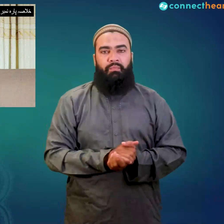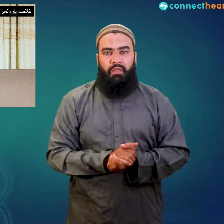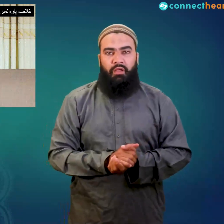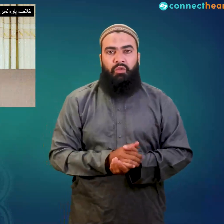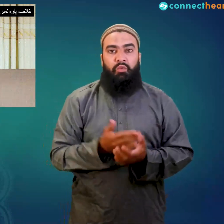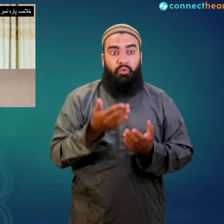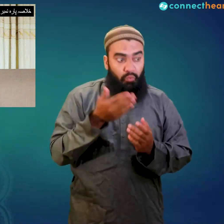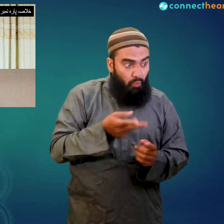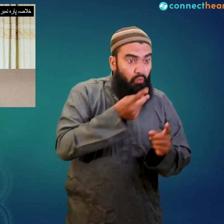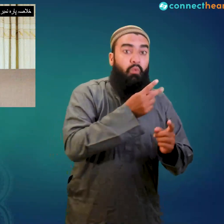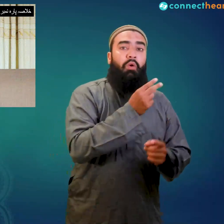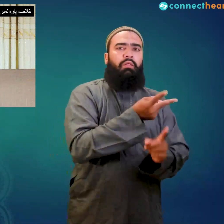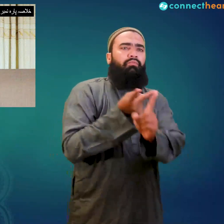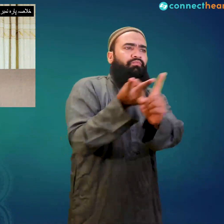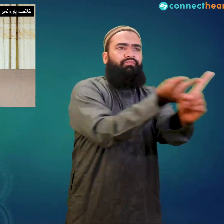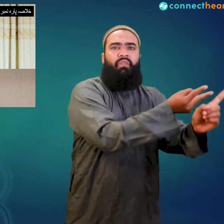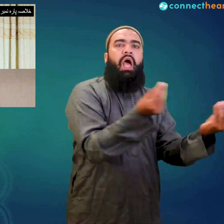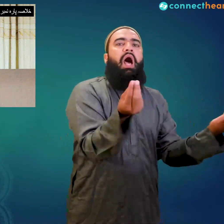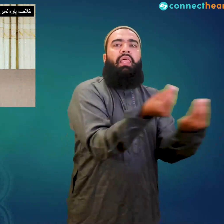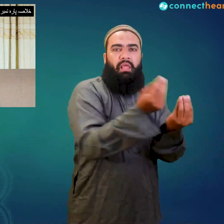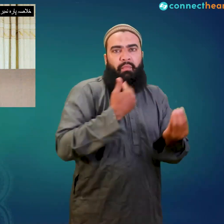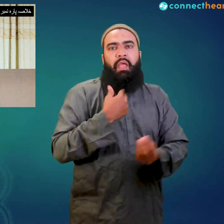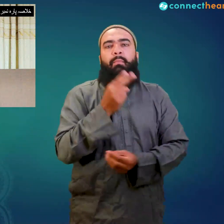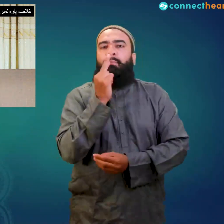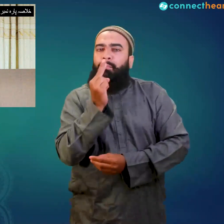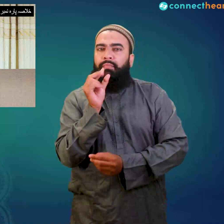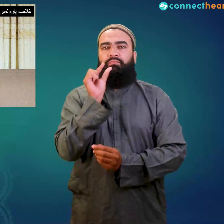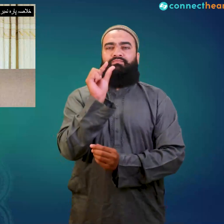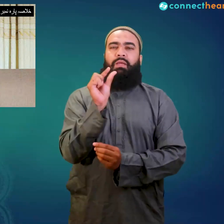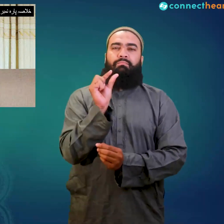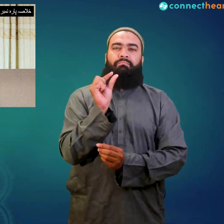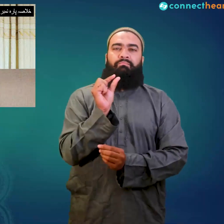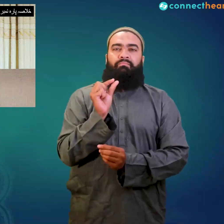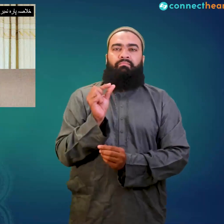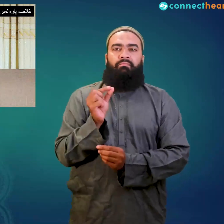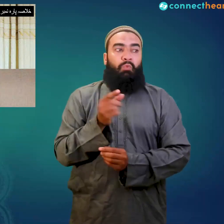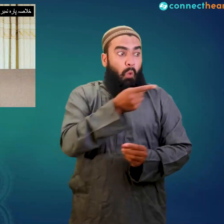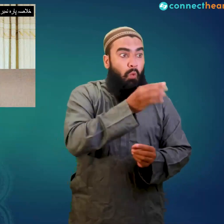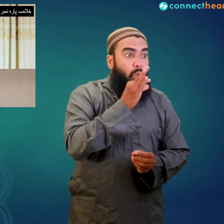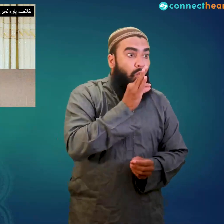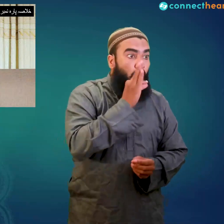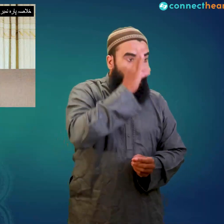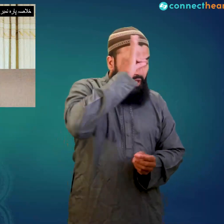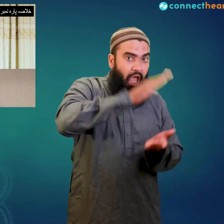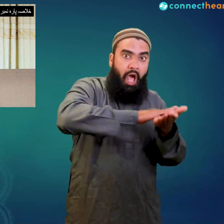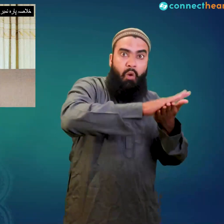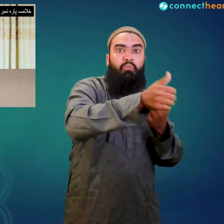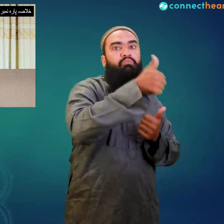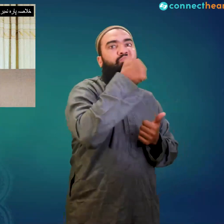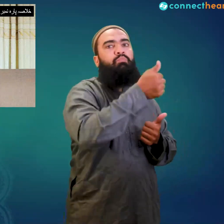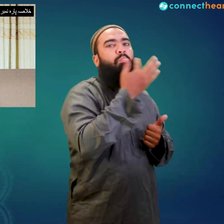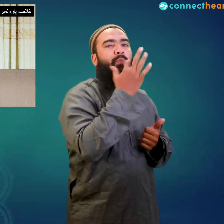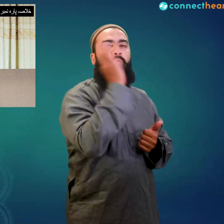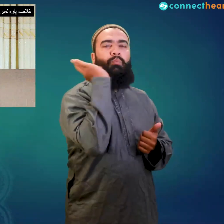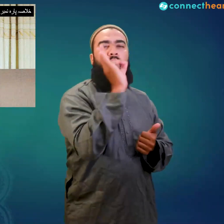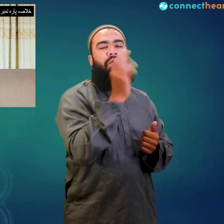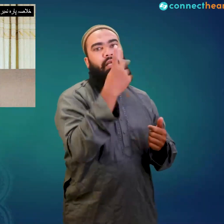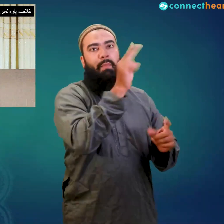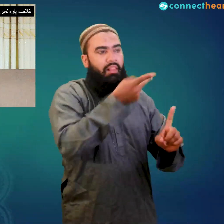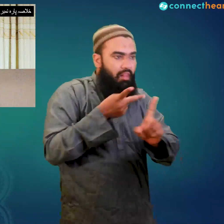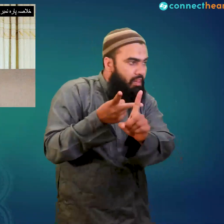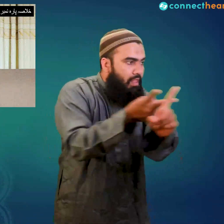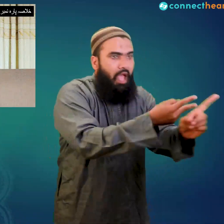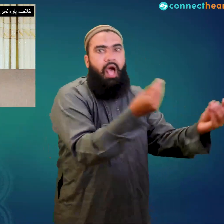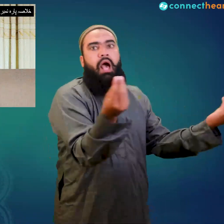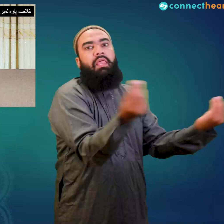ہے۔ تو تبلیغ اور دعوت کے کام میں فصاحت اور بلاغت محمود اور مطلوب چیز ہے، اس